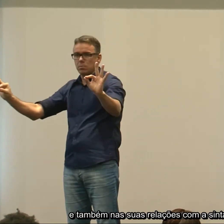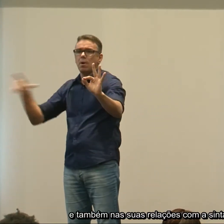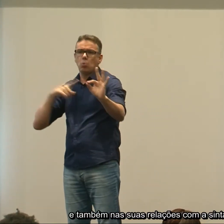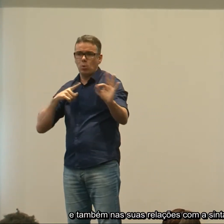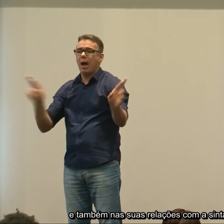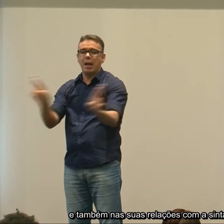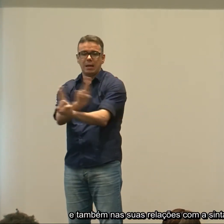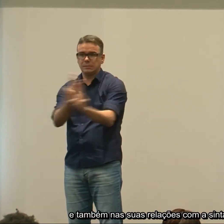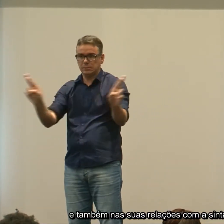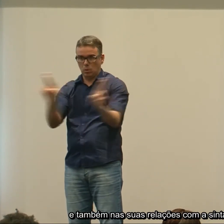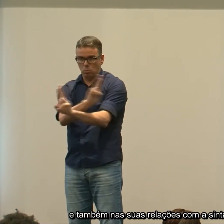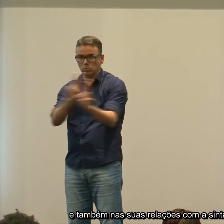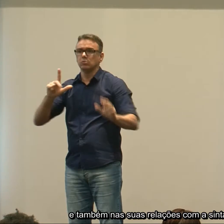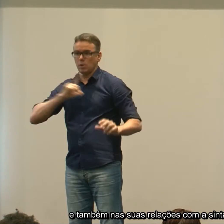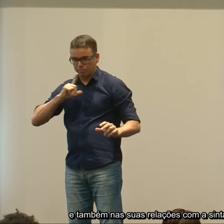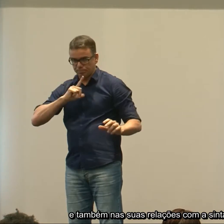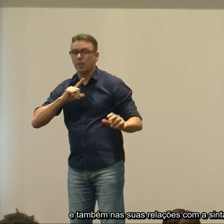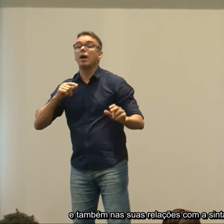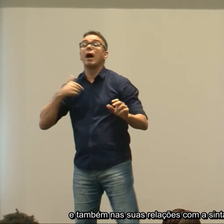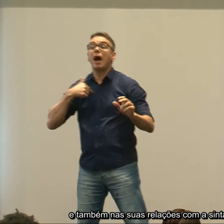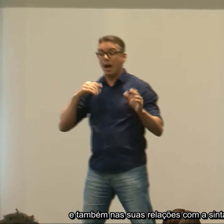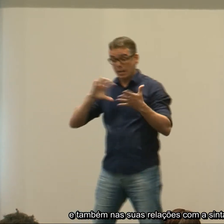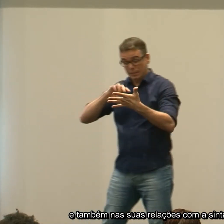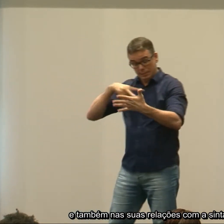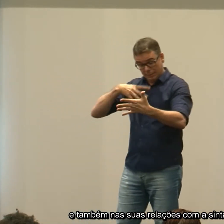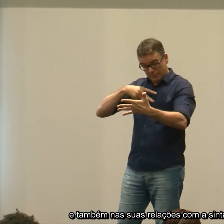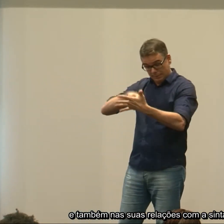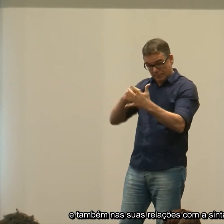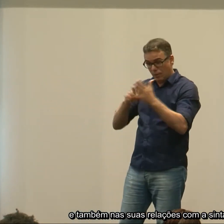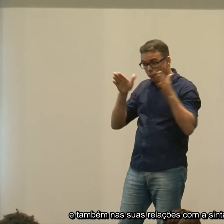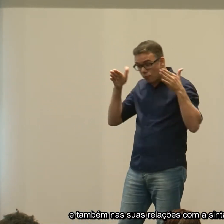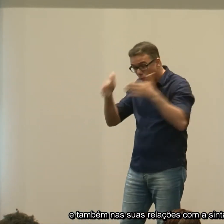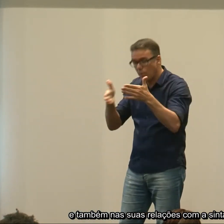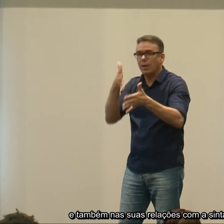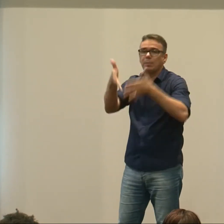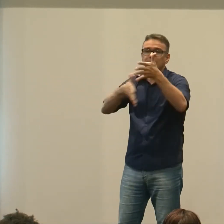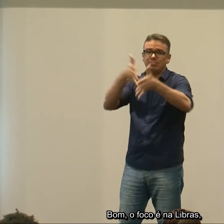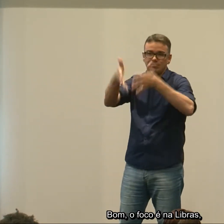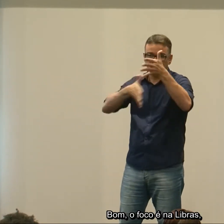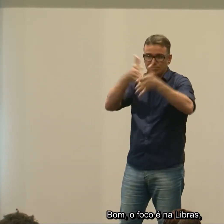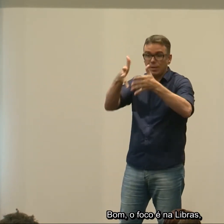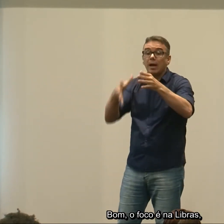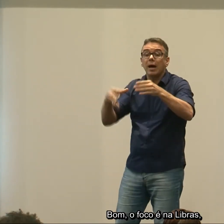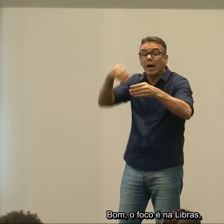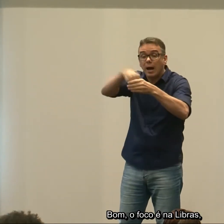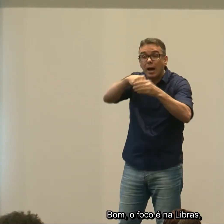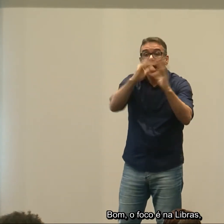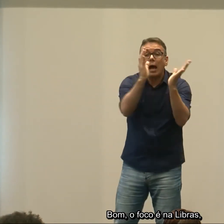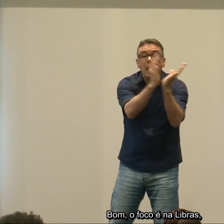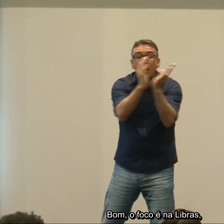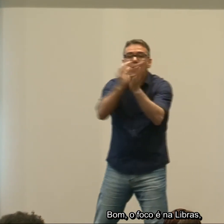E também a sua aplicação em sintaxe, as suas relações com a sintaxe. Bom, e o foco é na